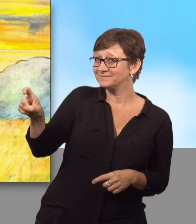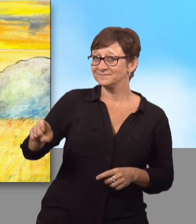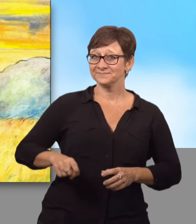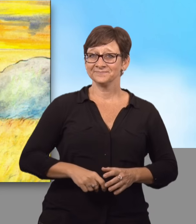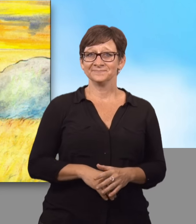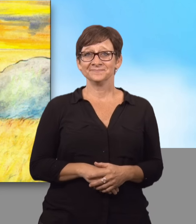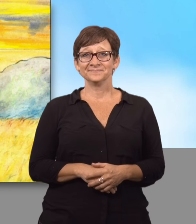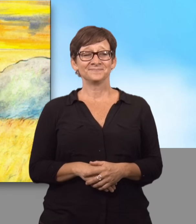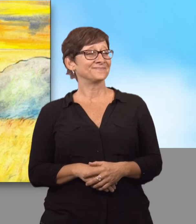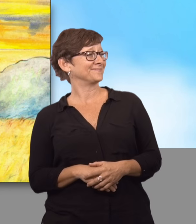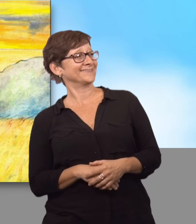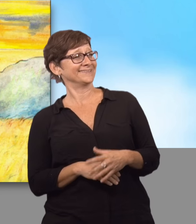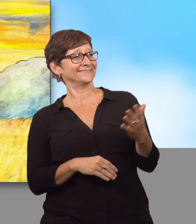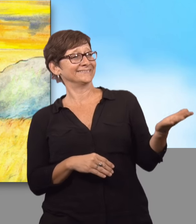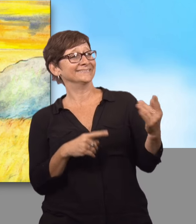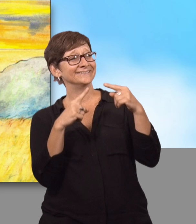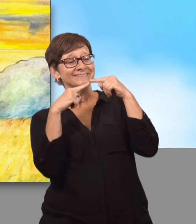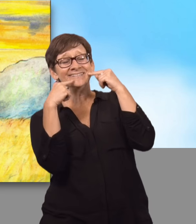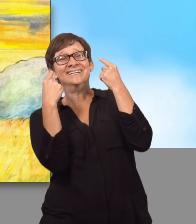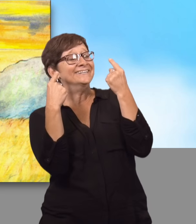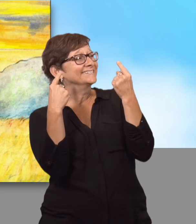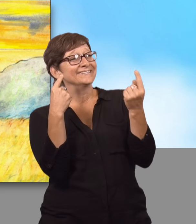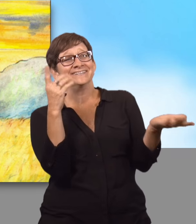¡Oh, Lalo! Sonrió Lina, muy fina.